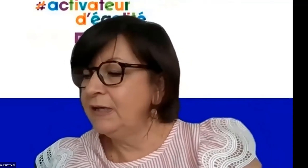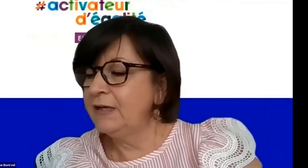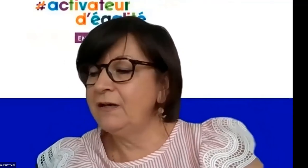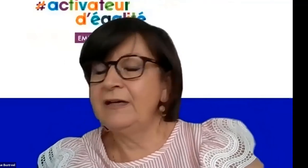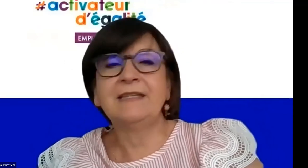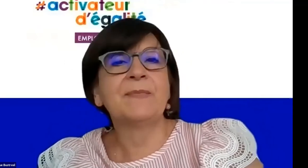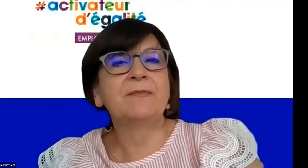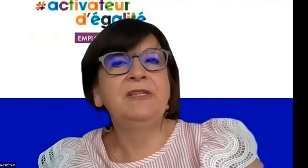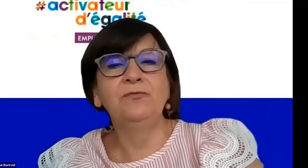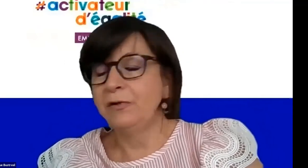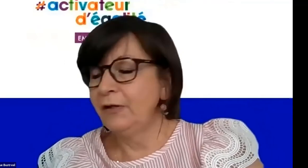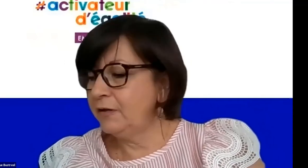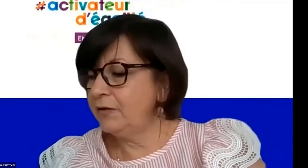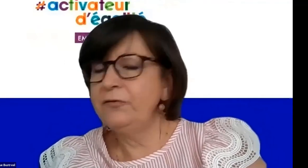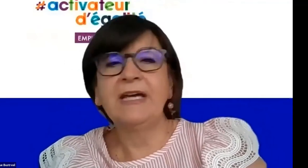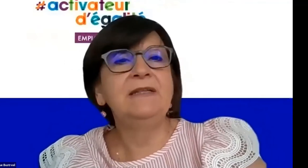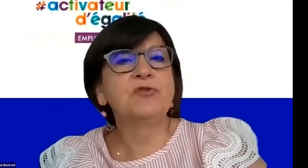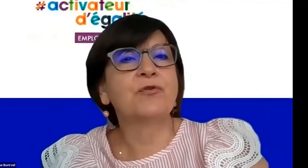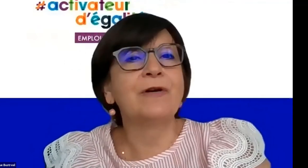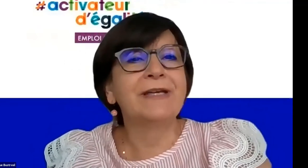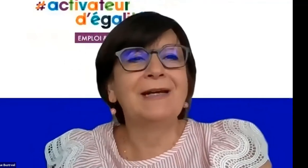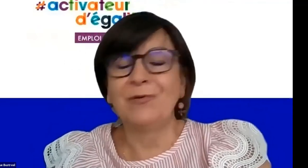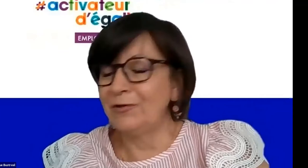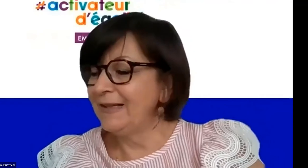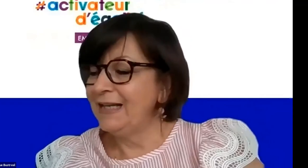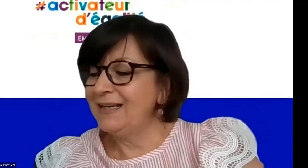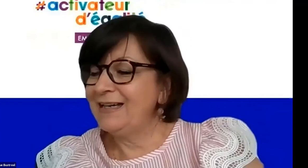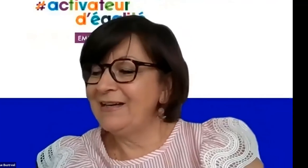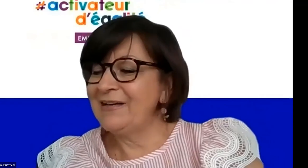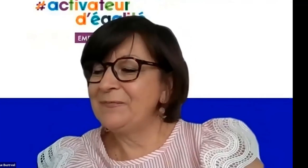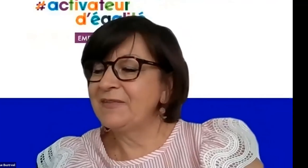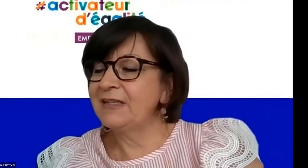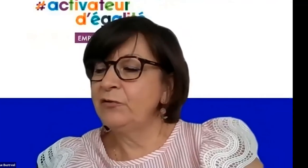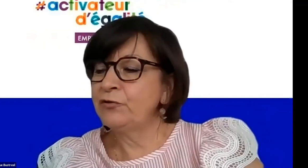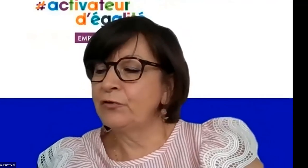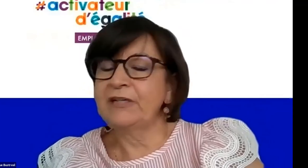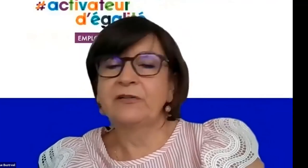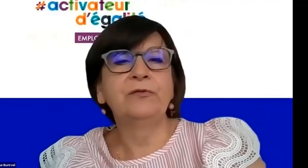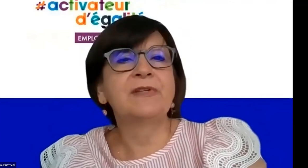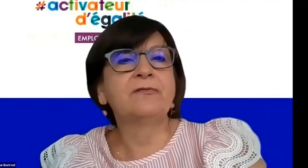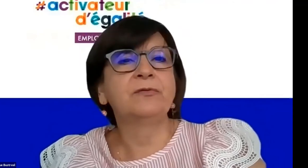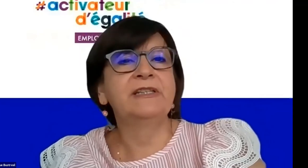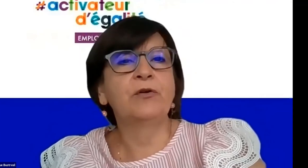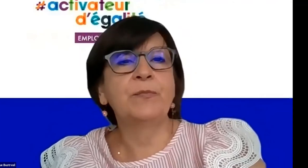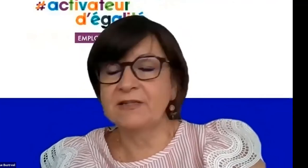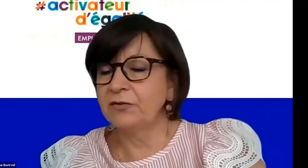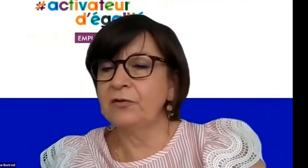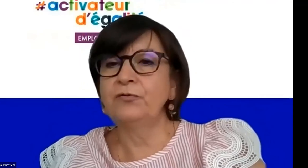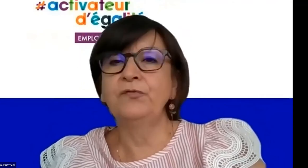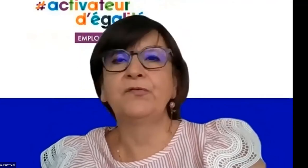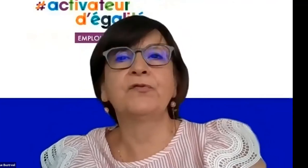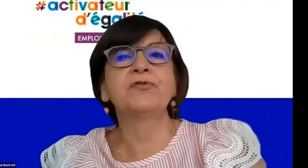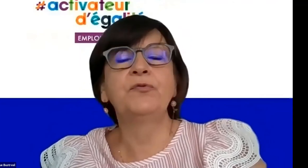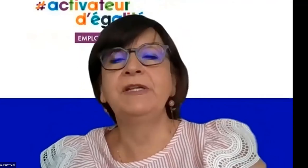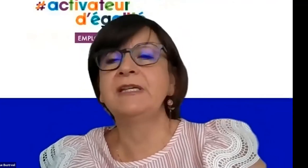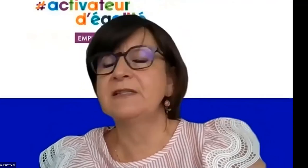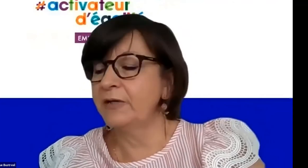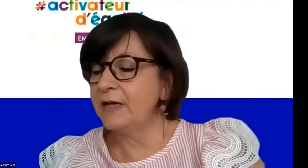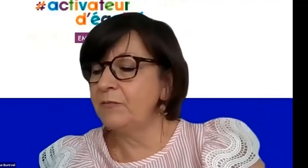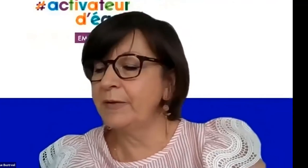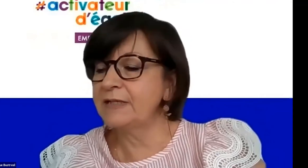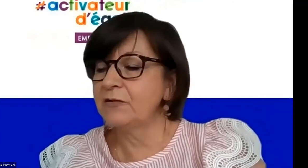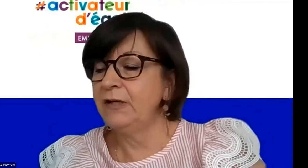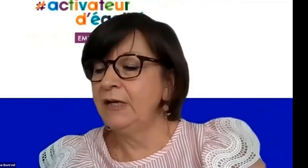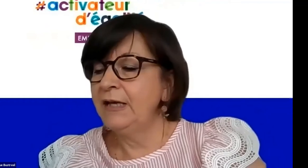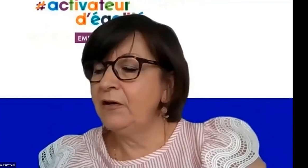FNTéléthon étaient parmi nous, unanimes je crois également. Je crois que nous avons des représentants du Fonds Fonction Publique qui